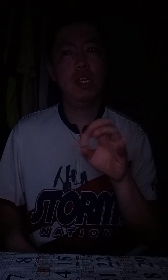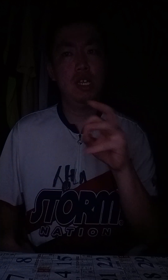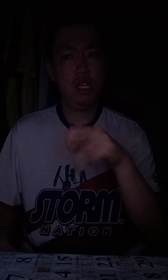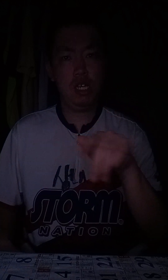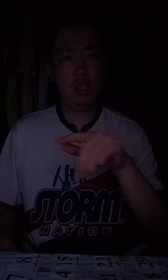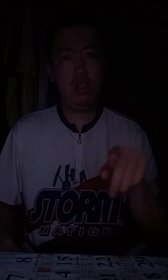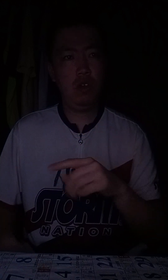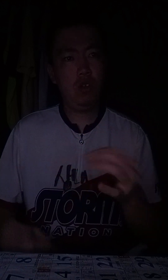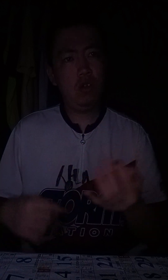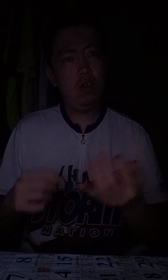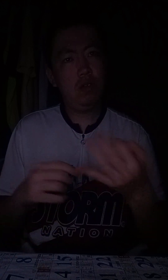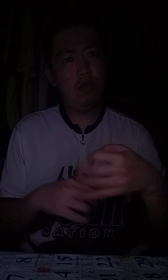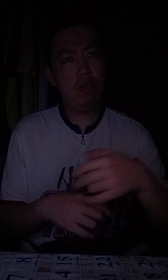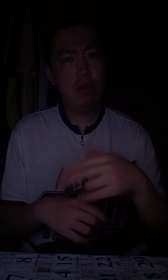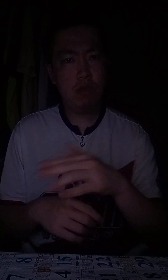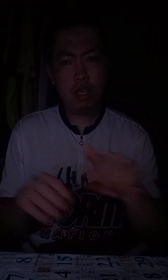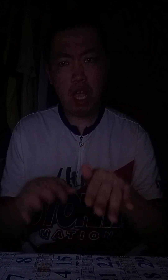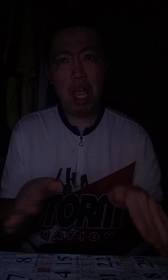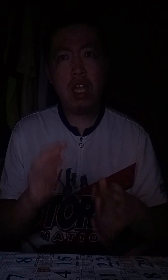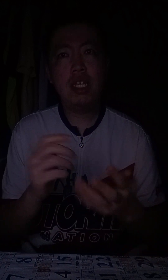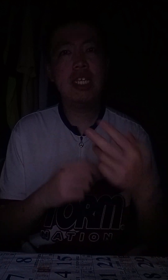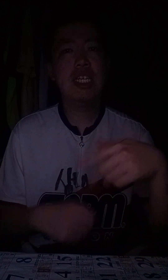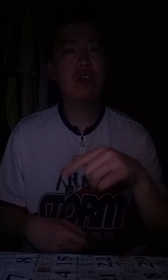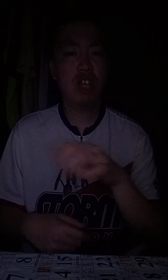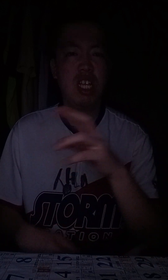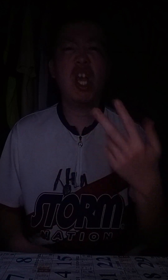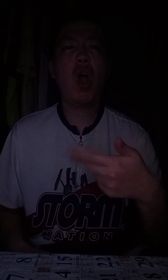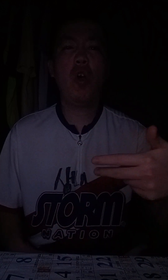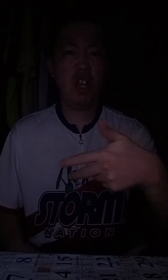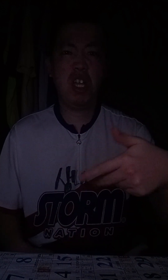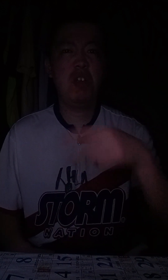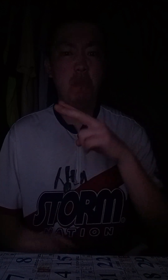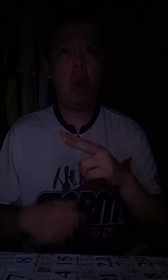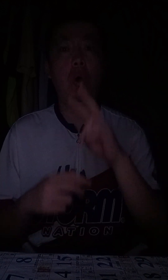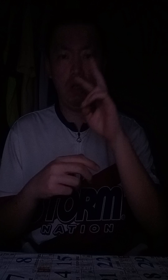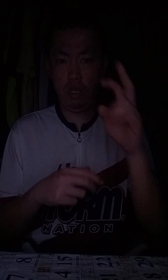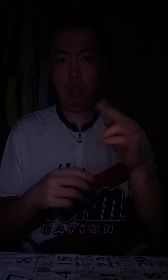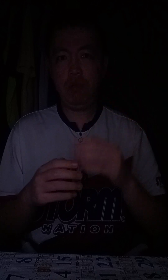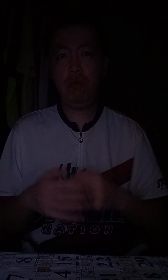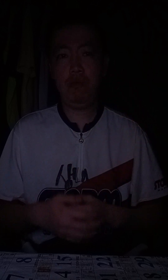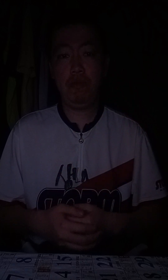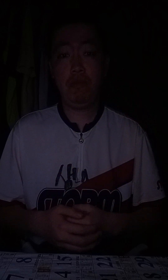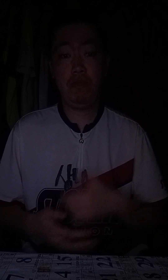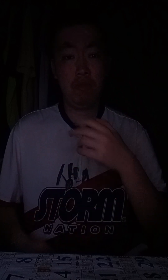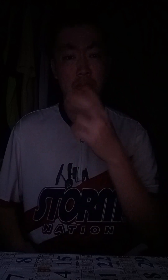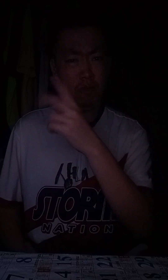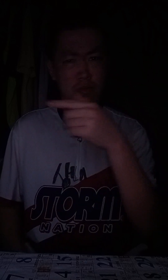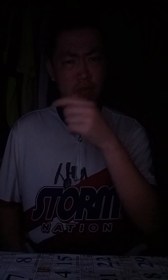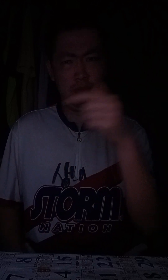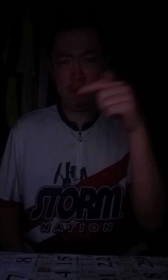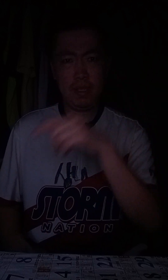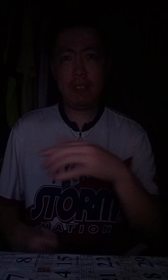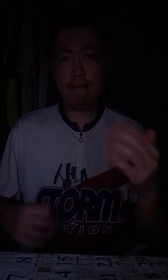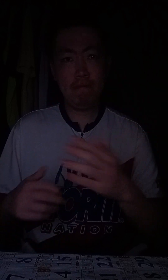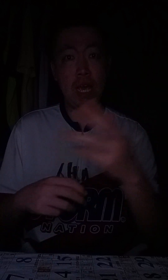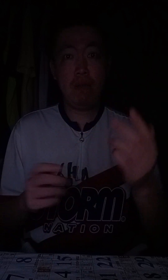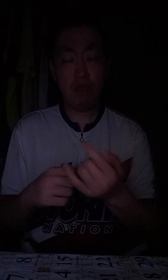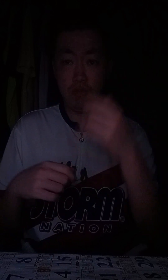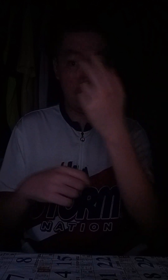이 역시도 플라스틱 바닥재를 쓴 중국산 전기버스였습니다. 경찰은 이번에 사고가 난 마을버스 블랙박스 영상